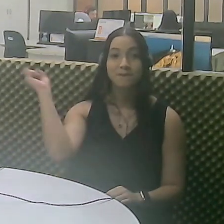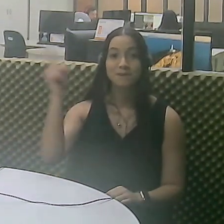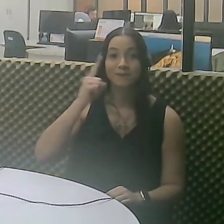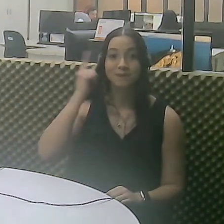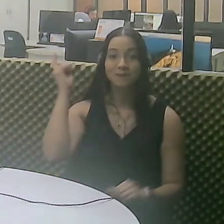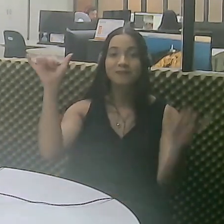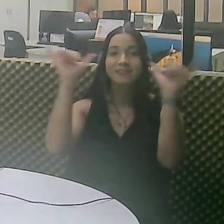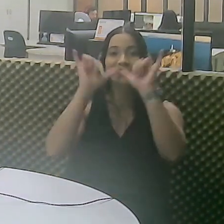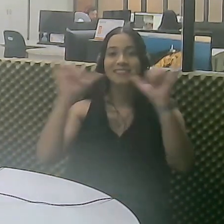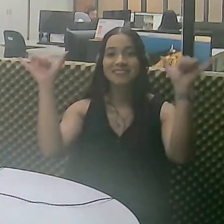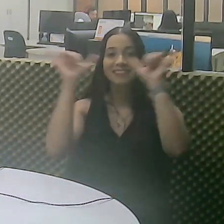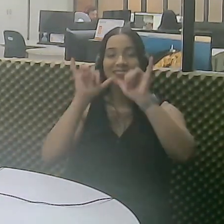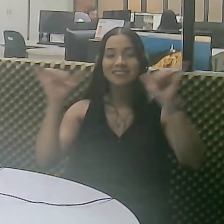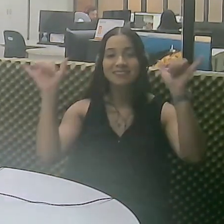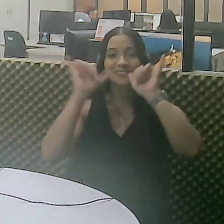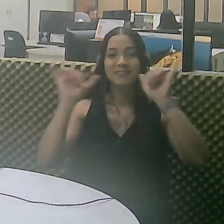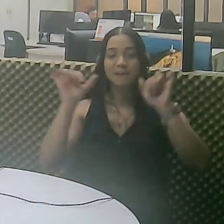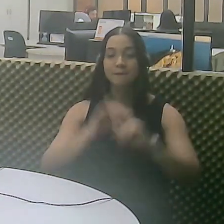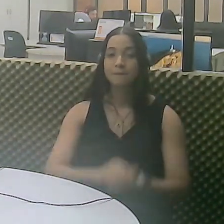Giro de